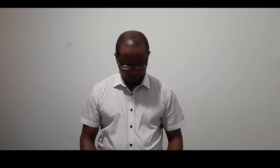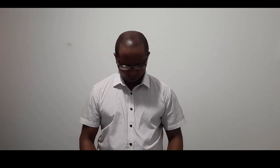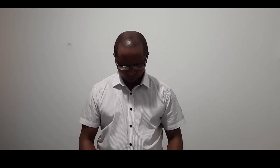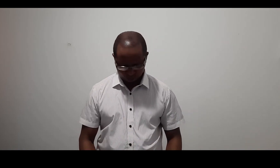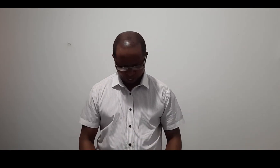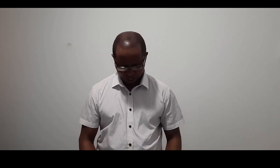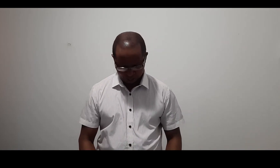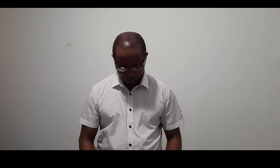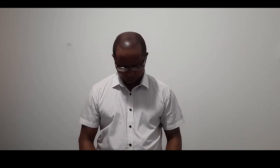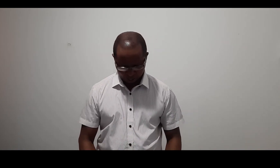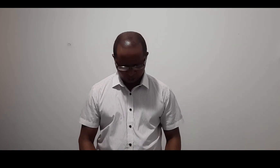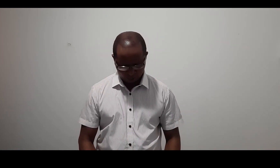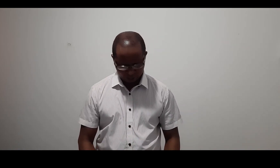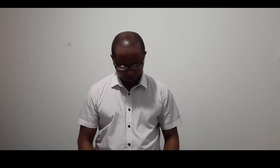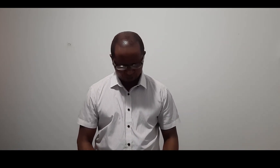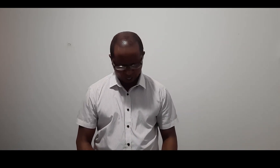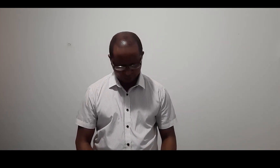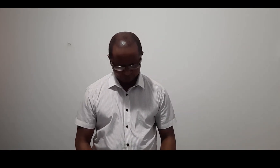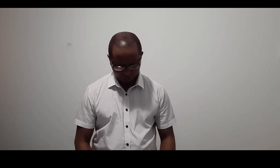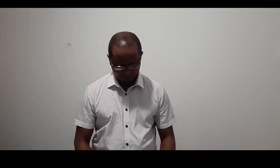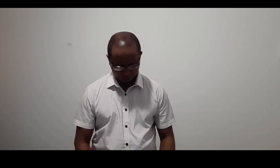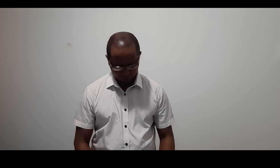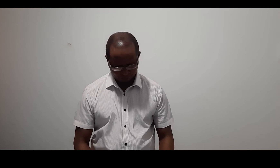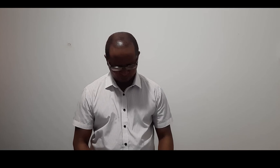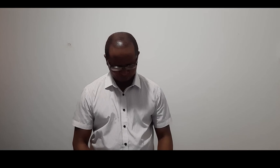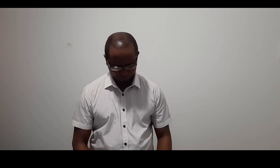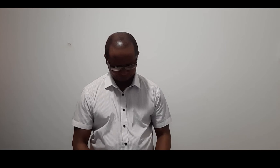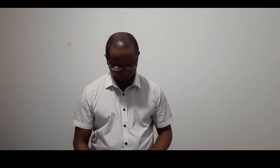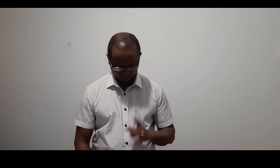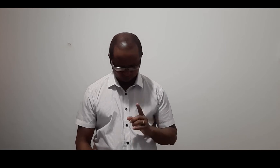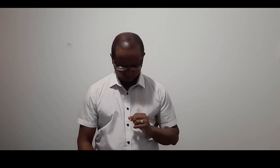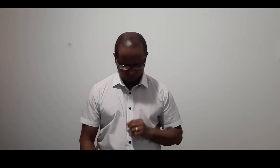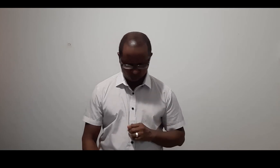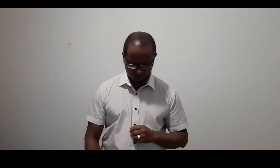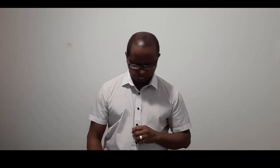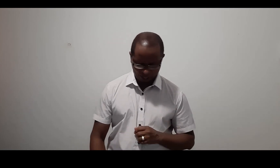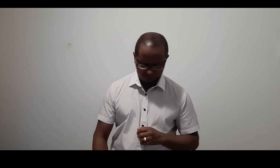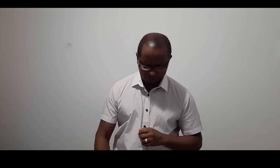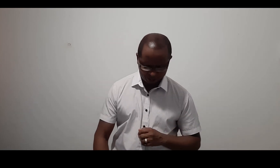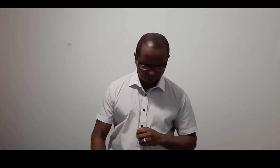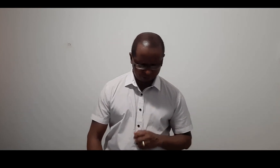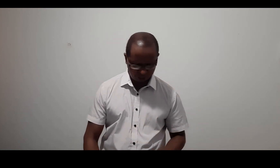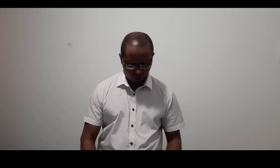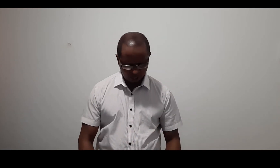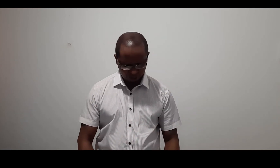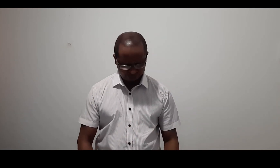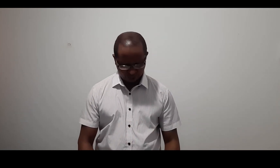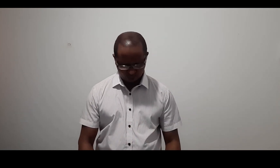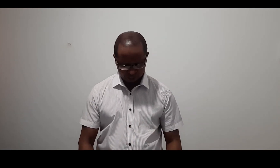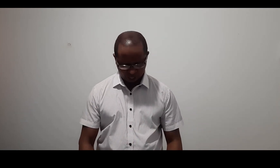Leoka toko fa raiky amy roapolo andiny faha efatra amy telopolo. Hoy Jesosy, ary mitandrema fandrao ny fonareo vesarany